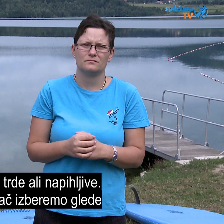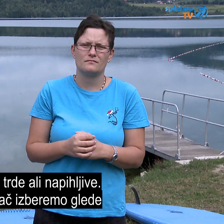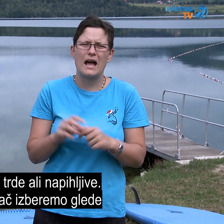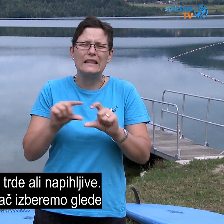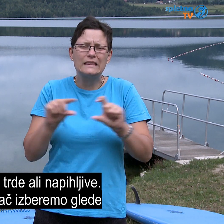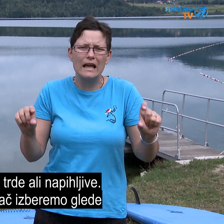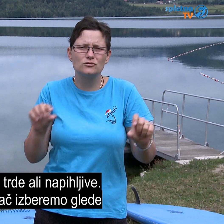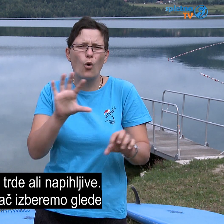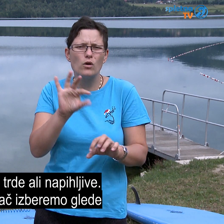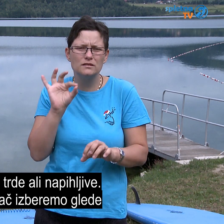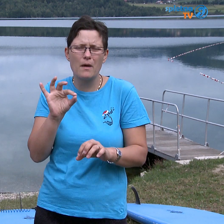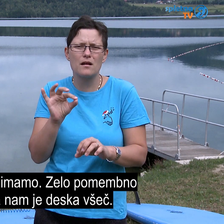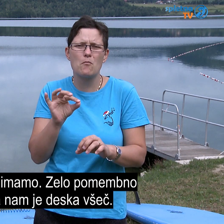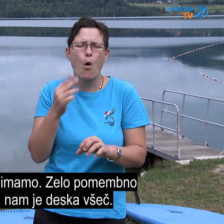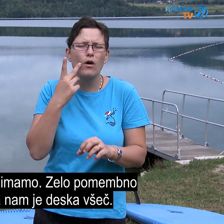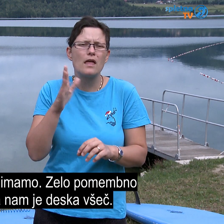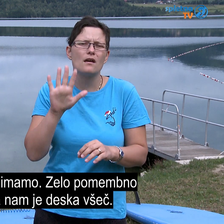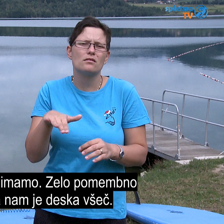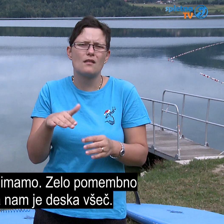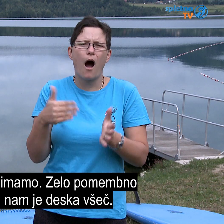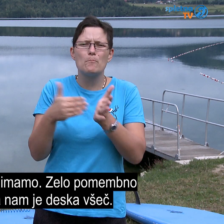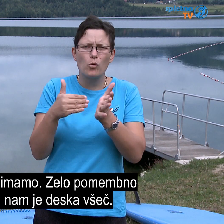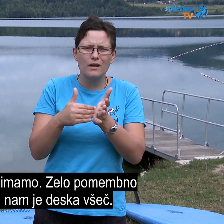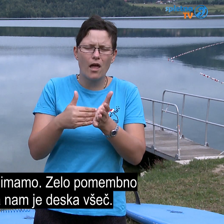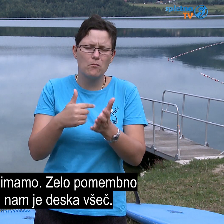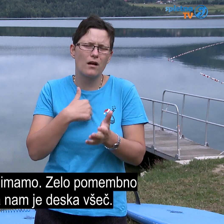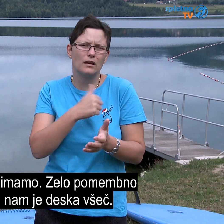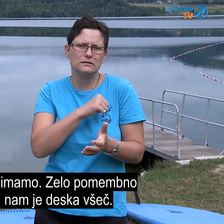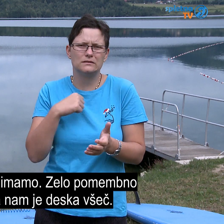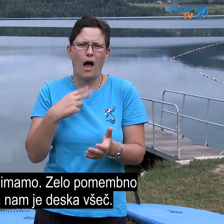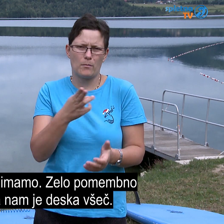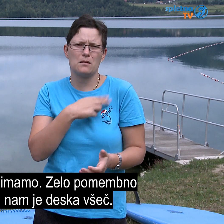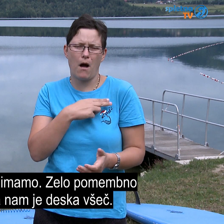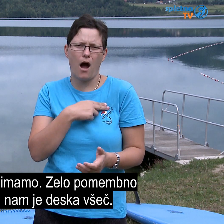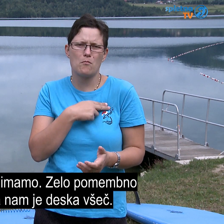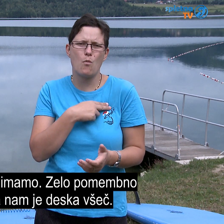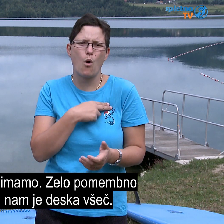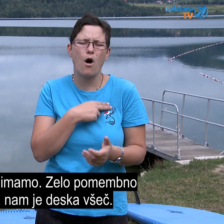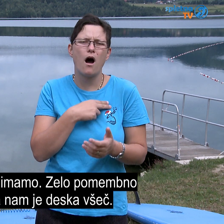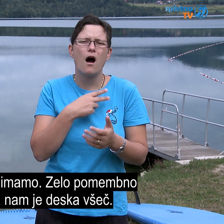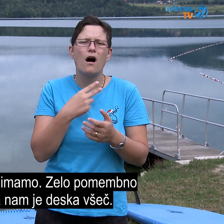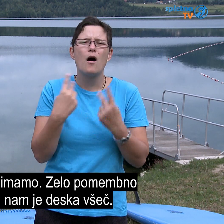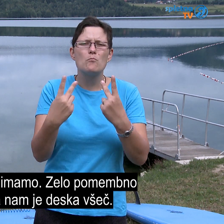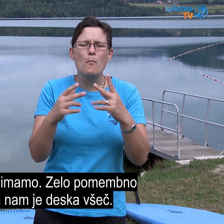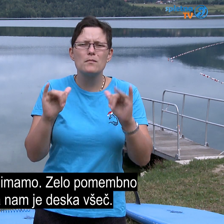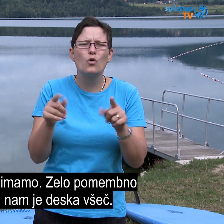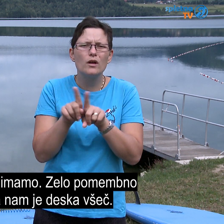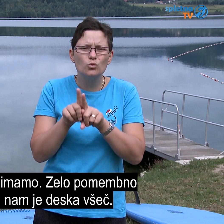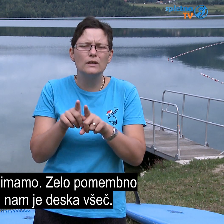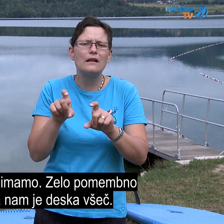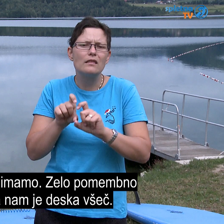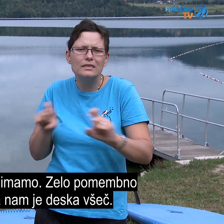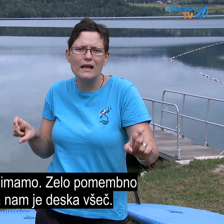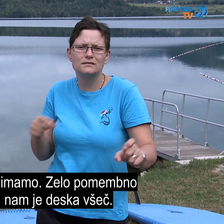Desko si pač izberemo glede na potrebe, ki jih imamo. Zelo pomembno je pa tudi, da nam je deska všeč.